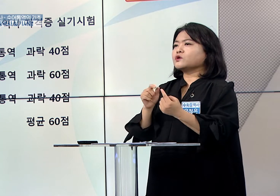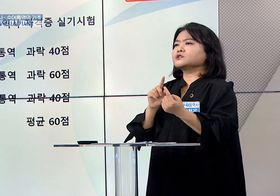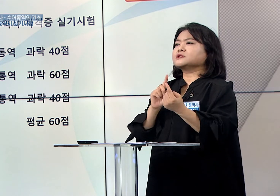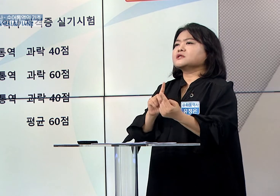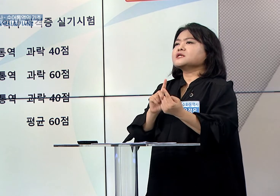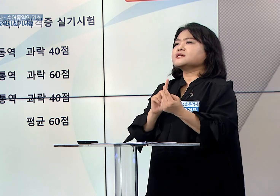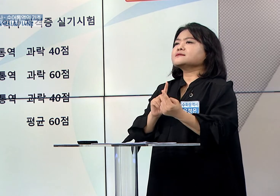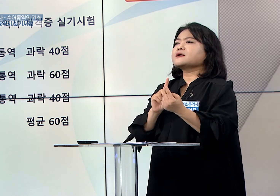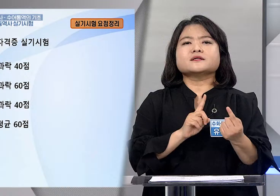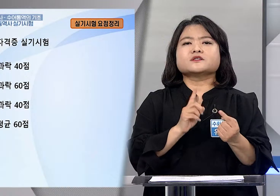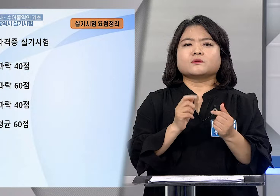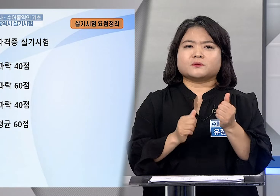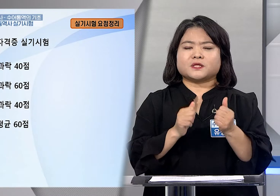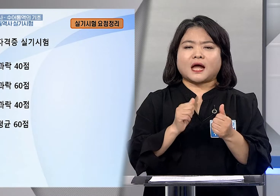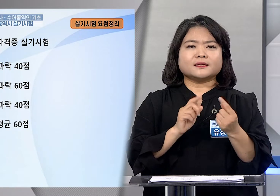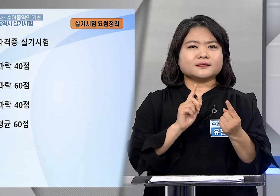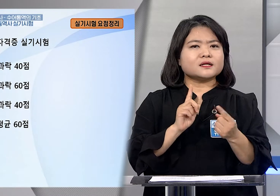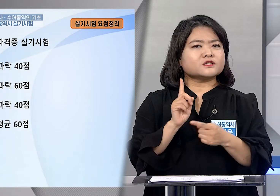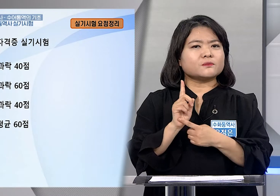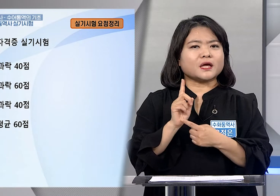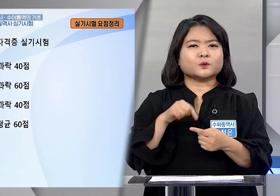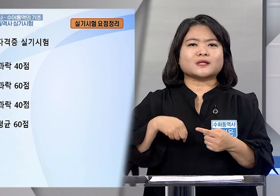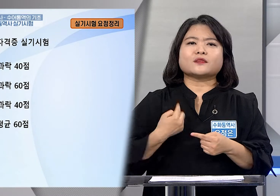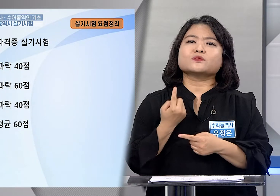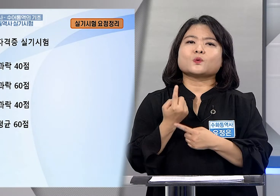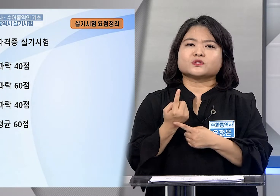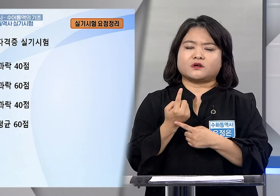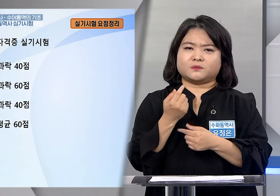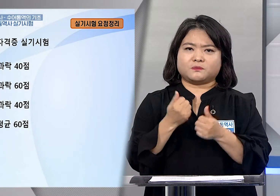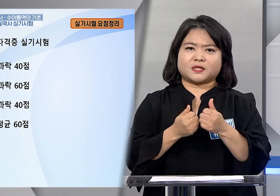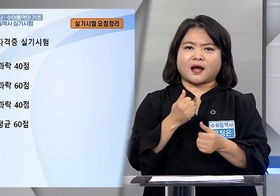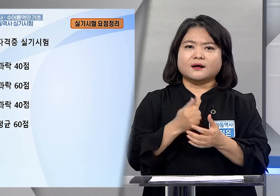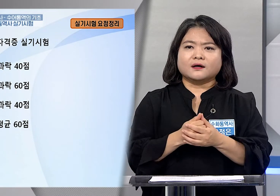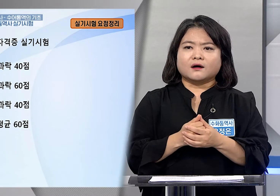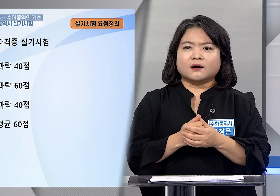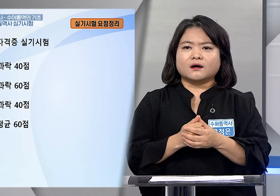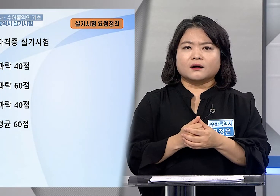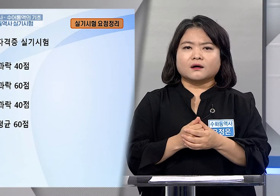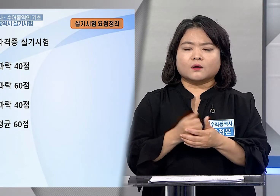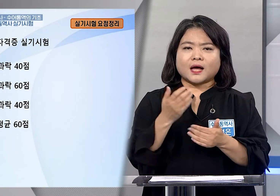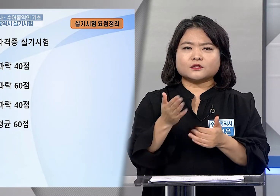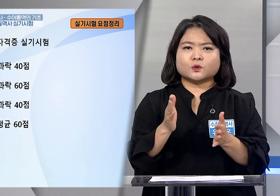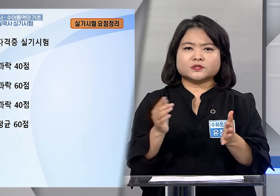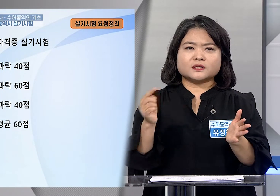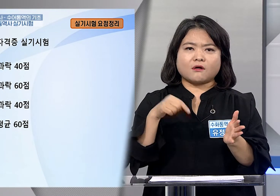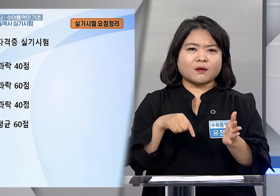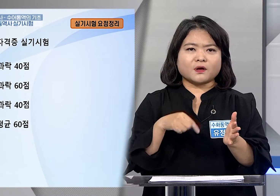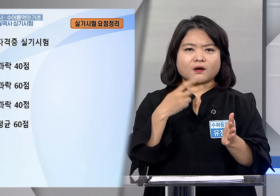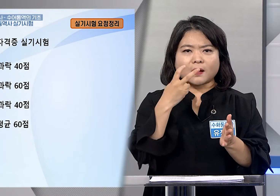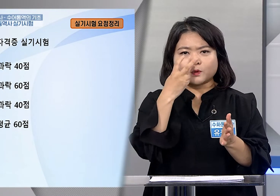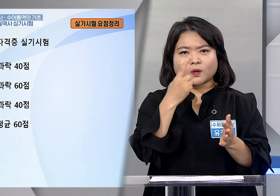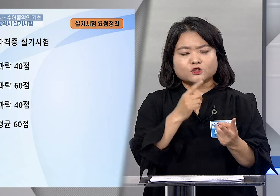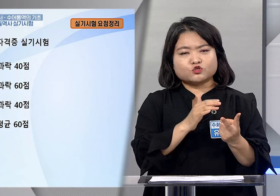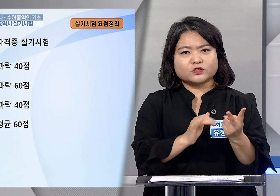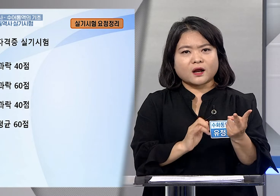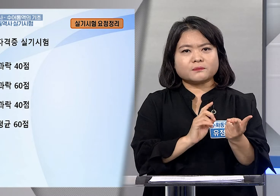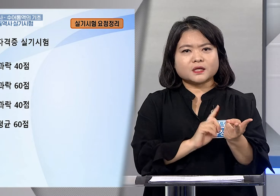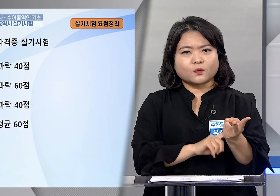통역은 1대1 시험입니다. 1대1 시험이 아니고 단독 시험입니다. 한 교실에 들어가면 감독관이 2사람